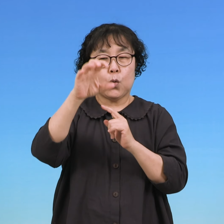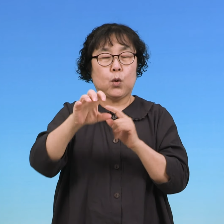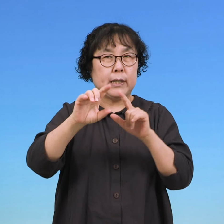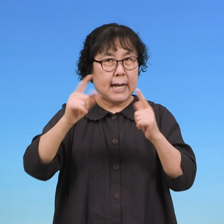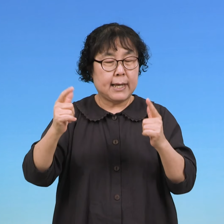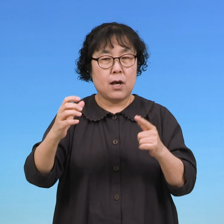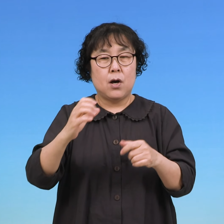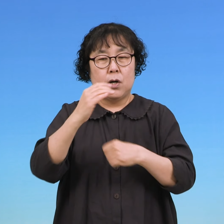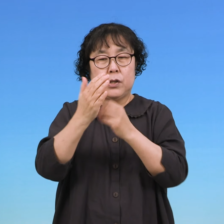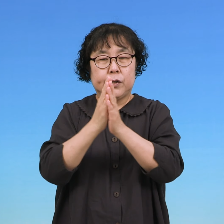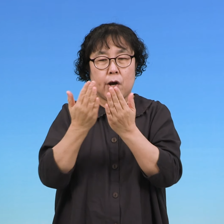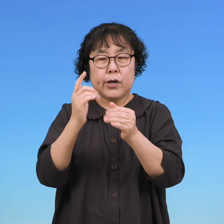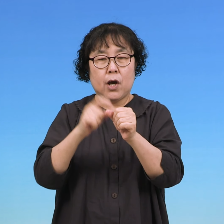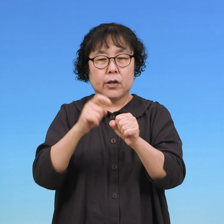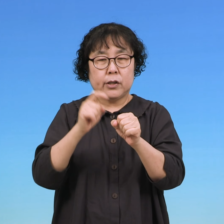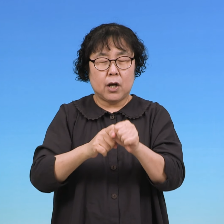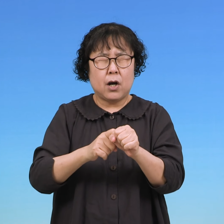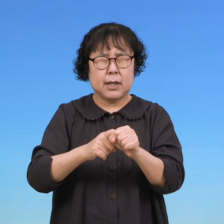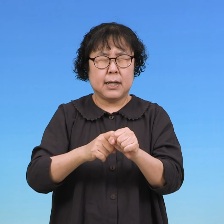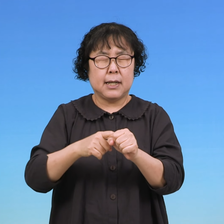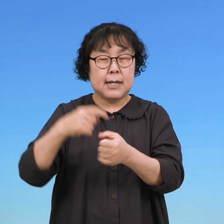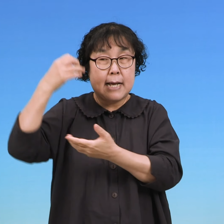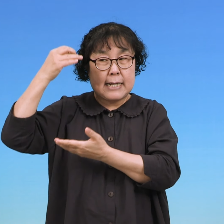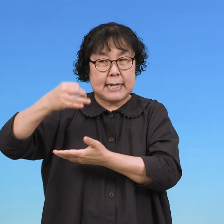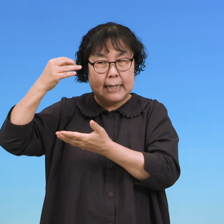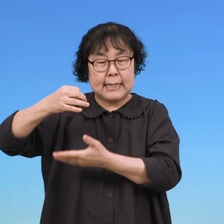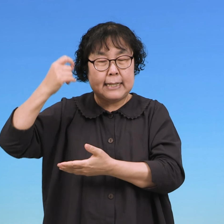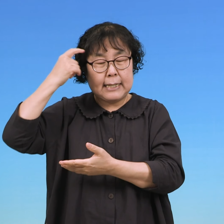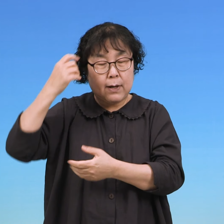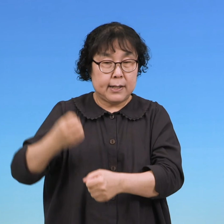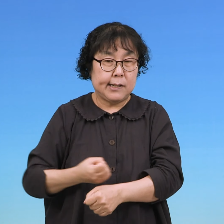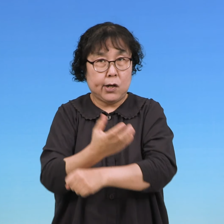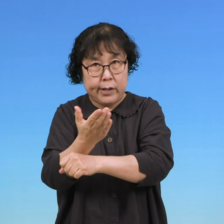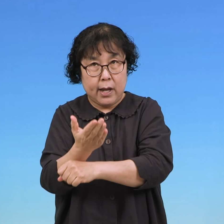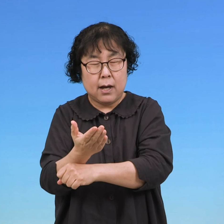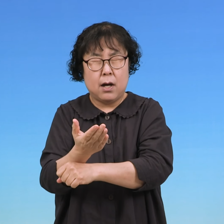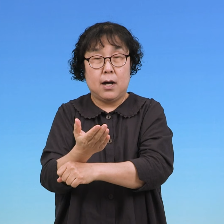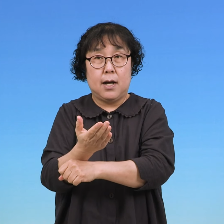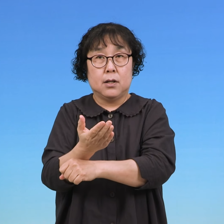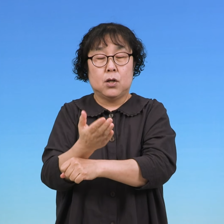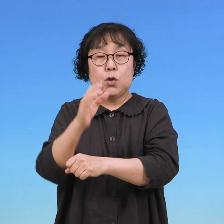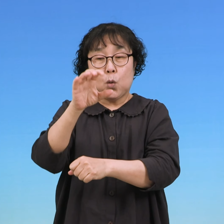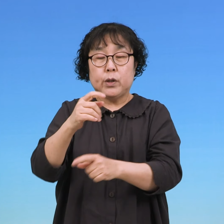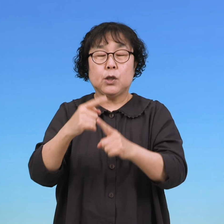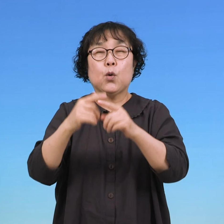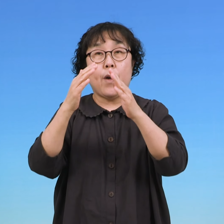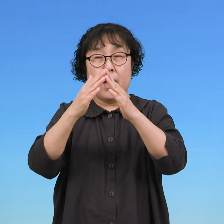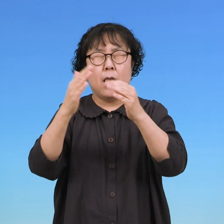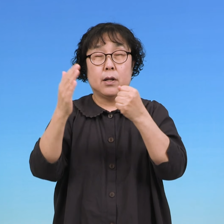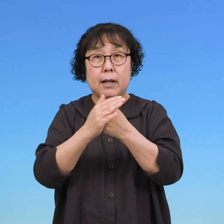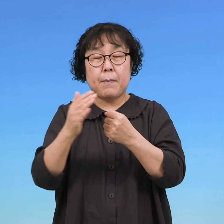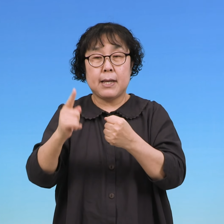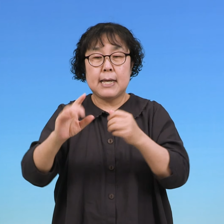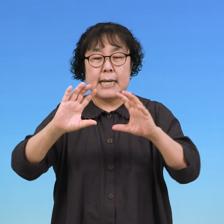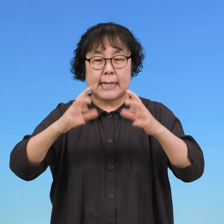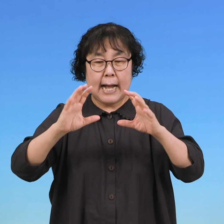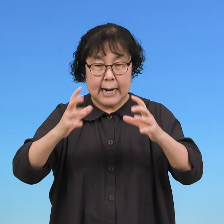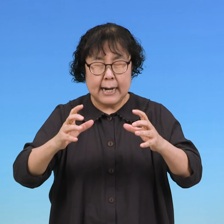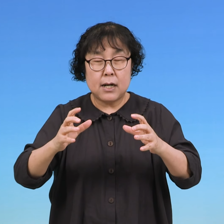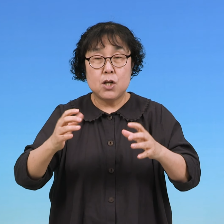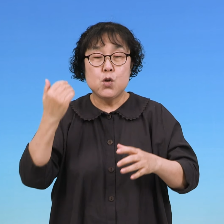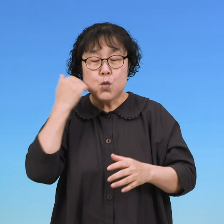성경적인 가치관을 전하는 교회예요. 그래서 모든 성도들이 하나님 앞에서 신앙 양심을 가지고 이 나라를